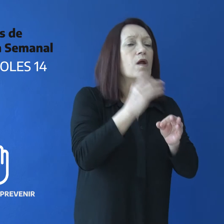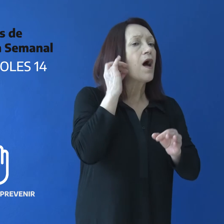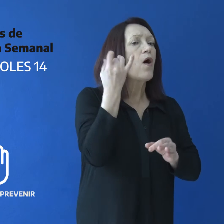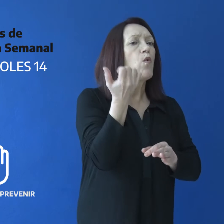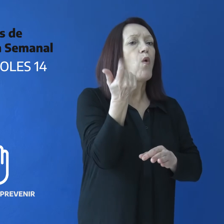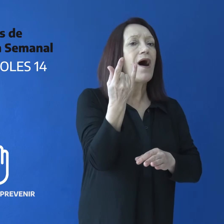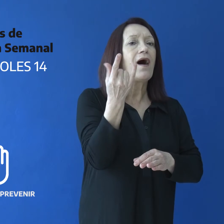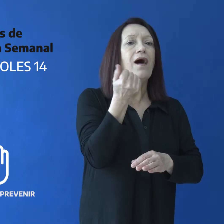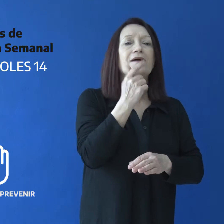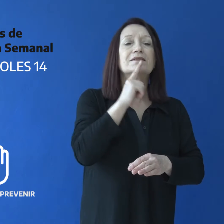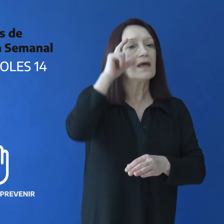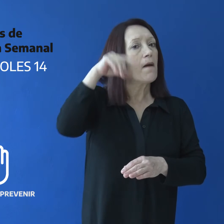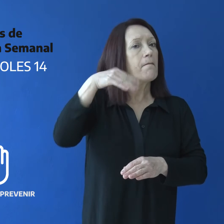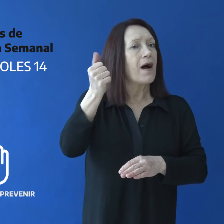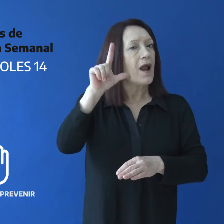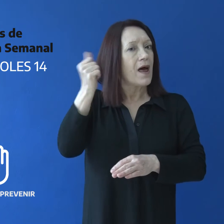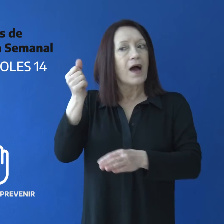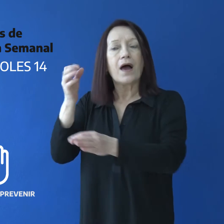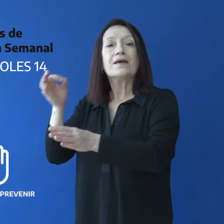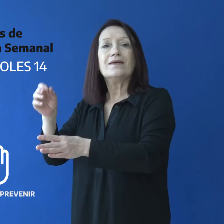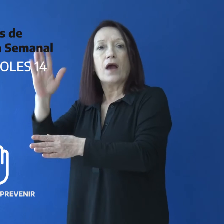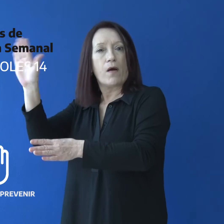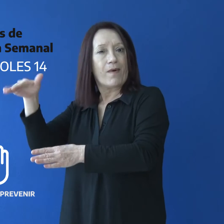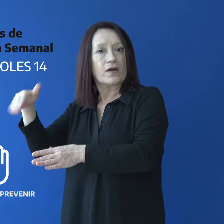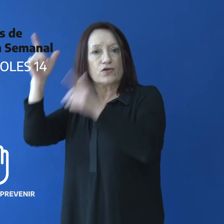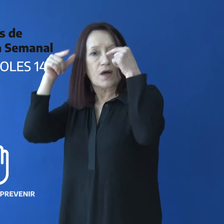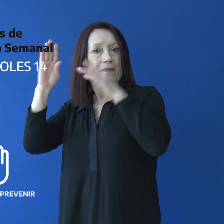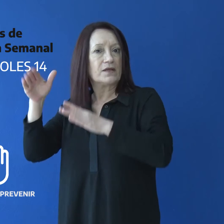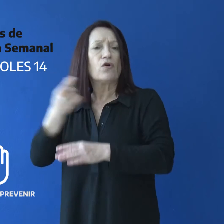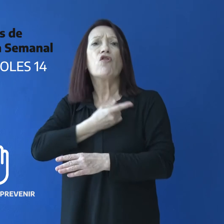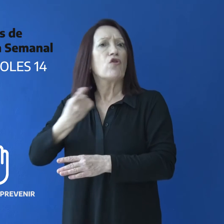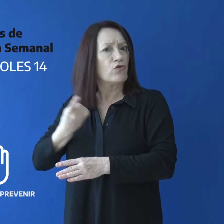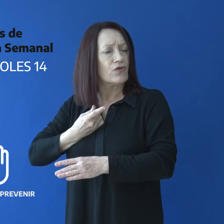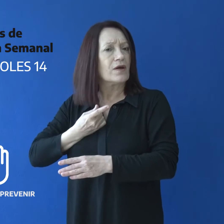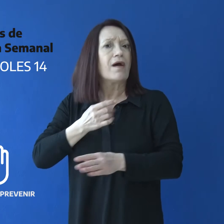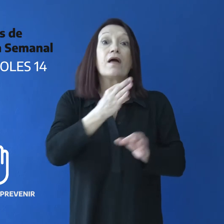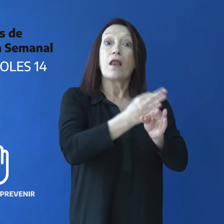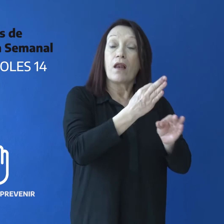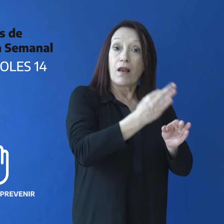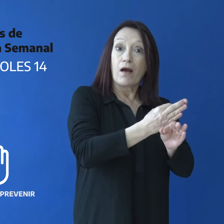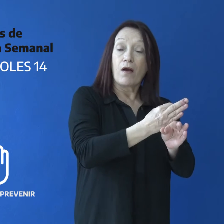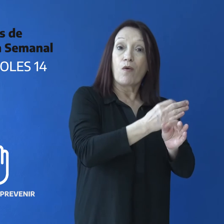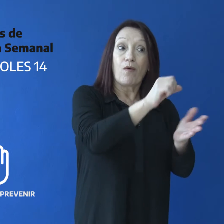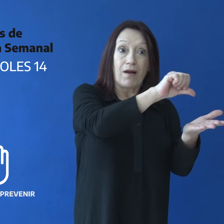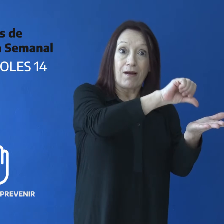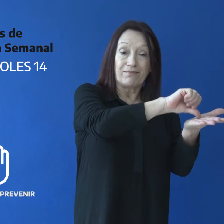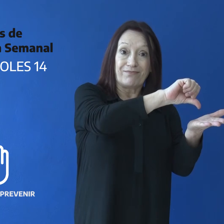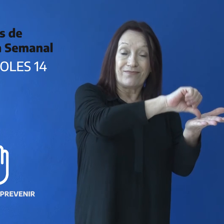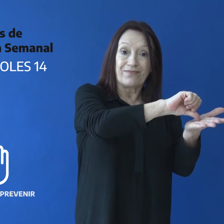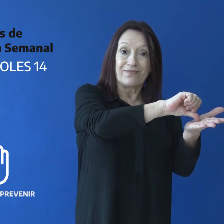Guatemala y el Centro Administrativo San Benito. ¿Dónde están ubicados los puestos fijos en Río Gallegos?